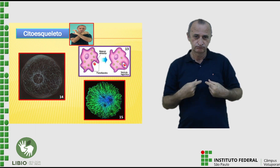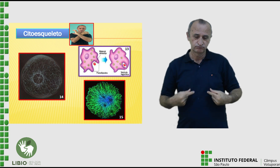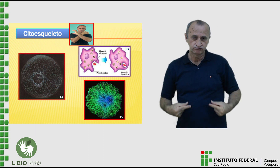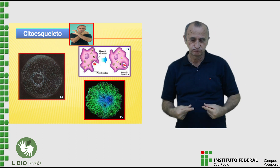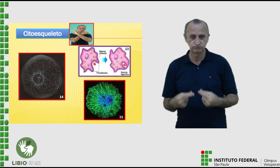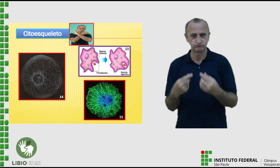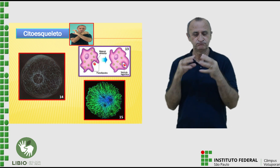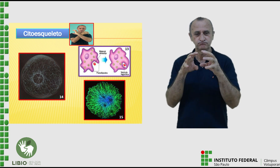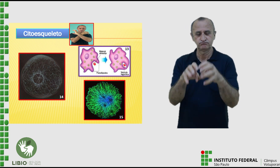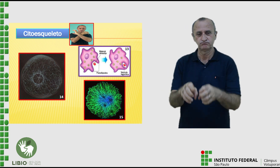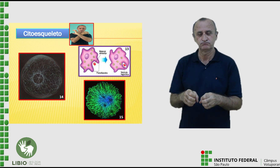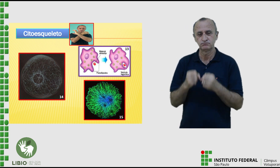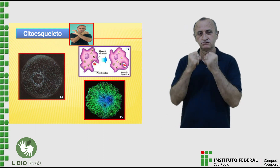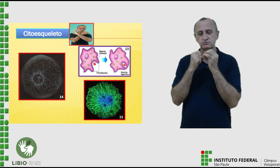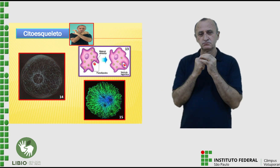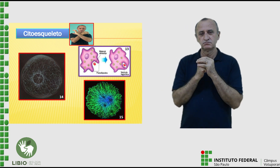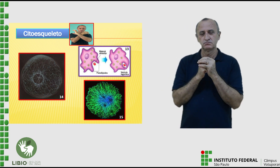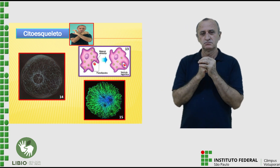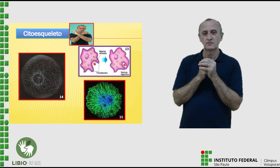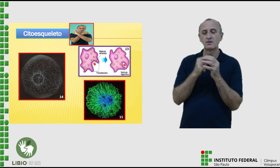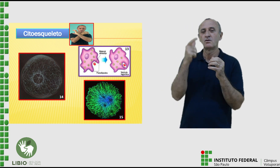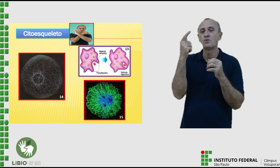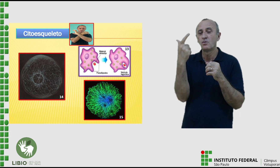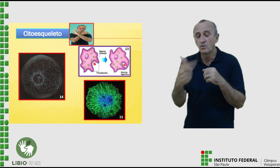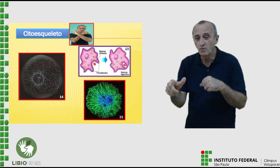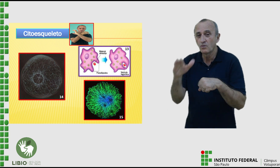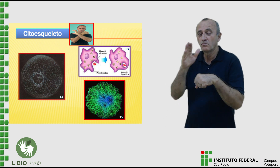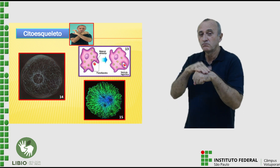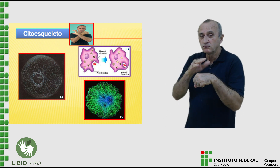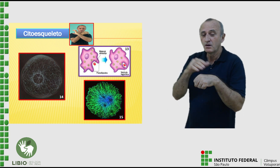tipos de organismos.